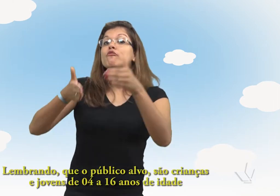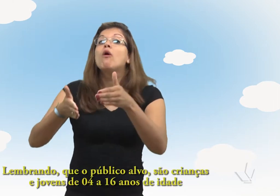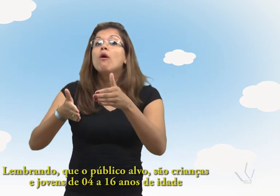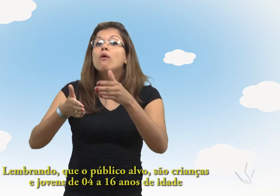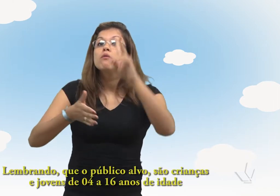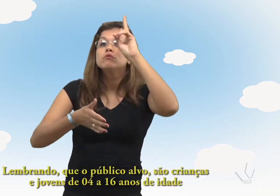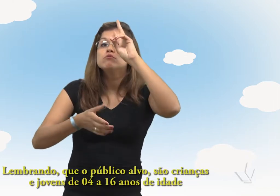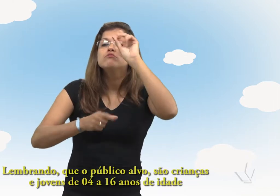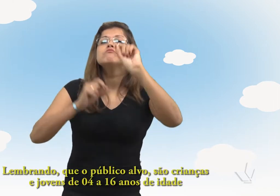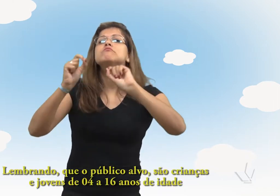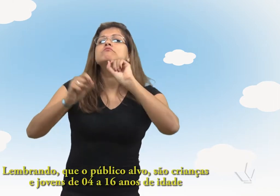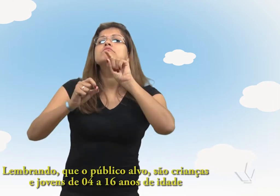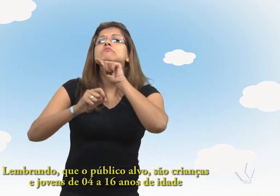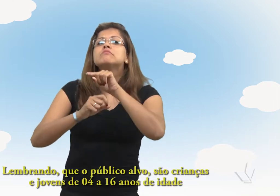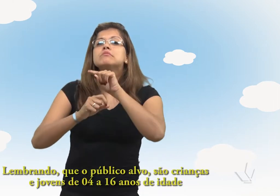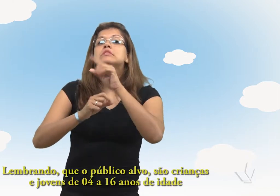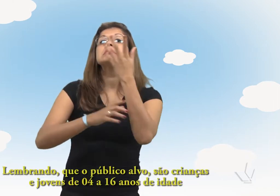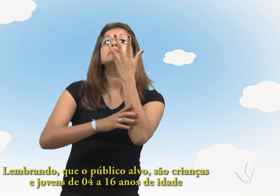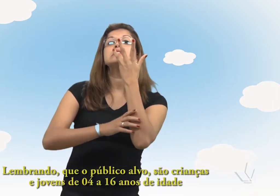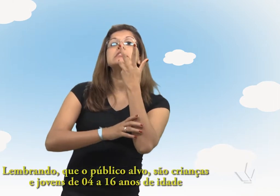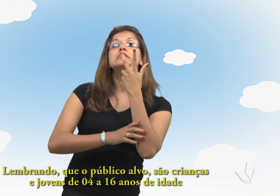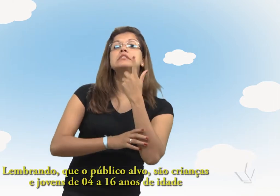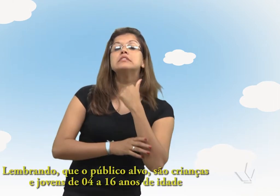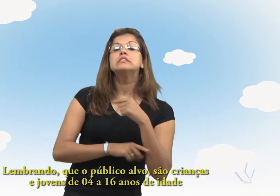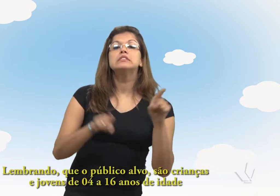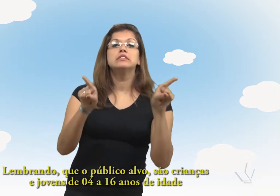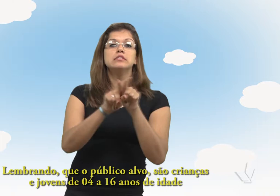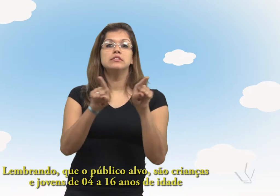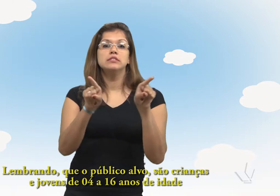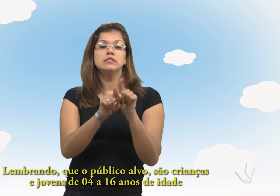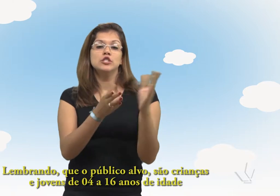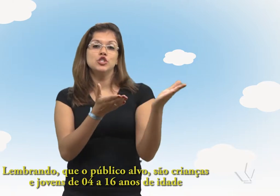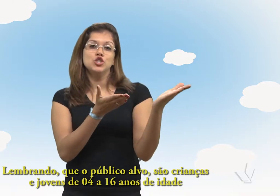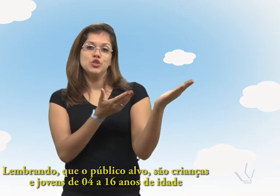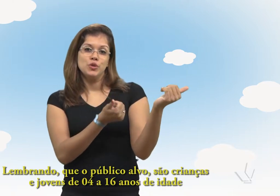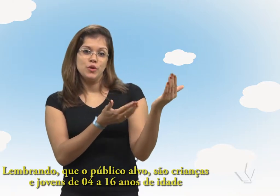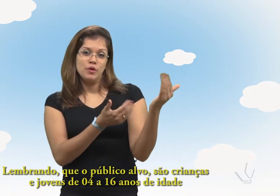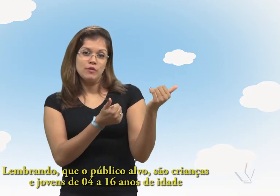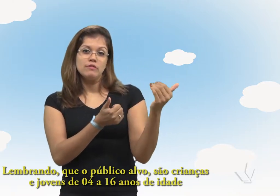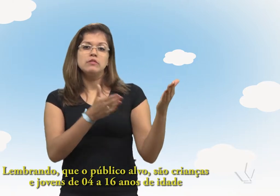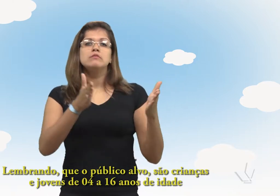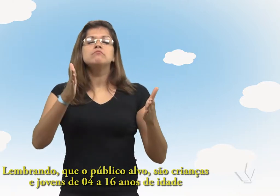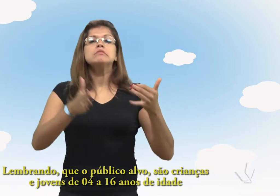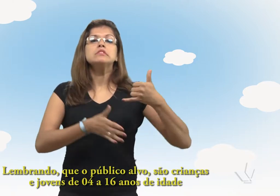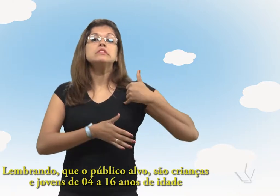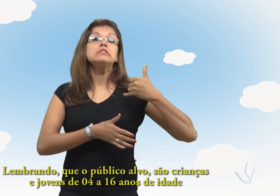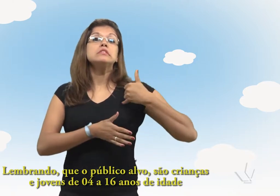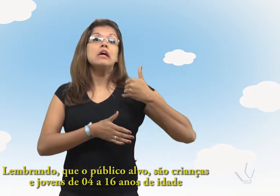Lembrando que o público-alvo são crianças e jovens de 4 a 16 anos.